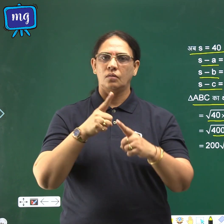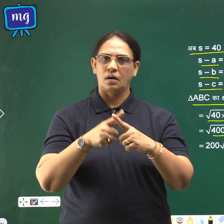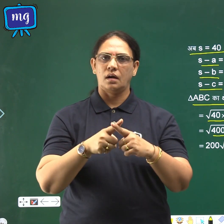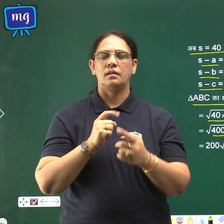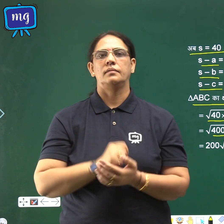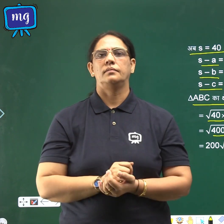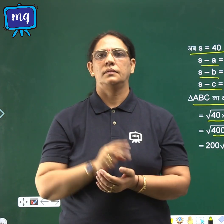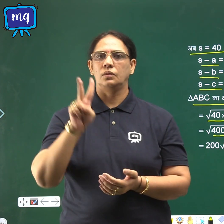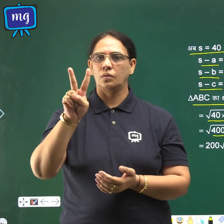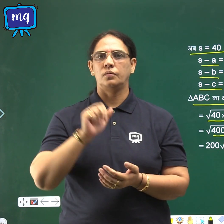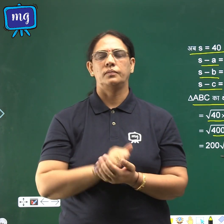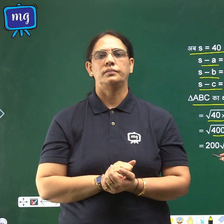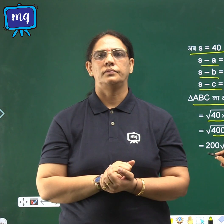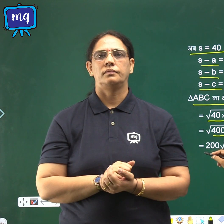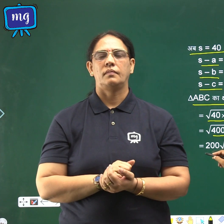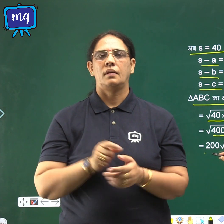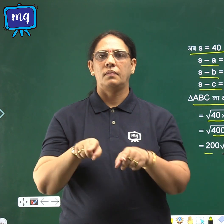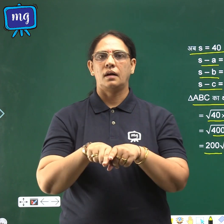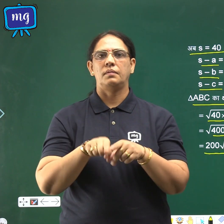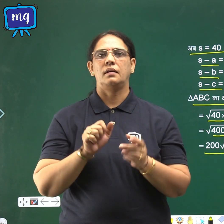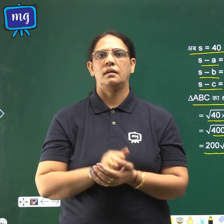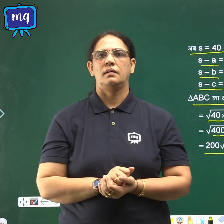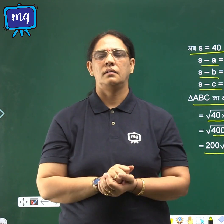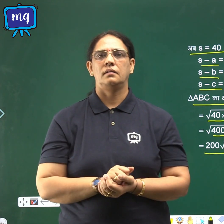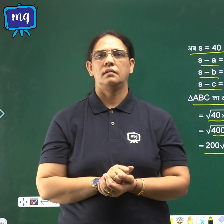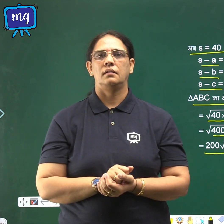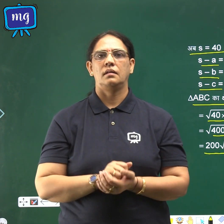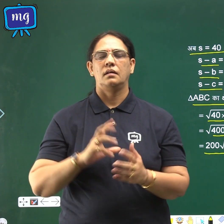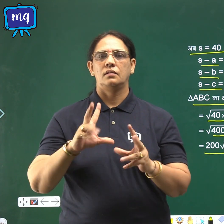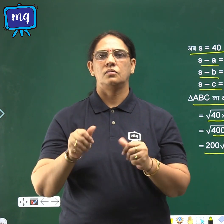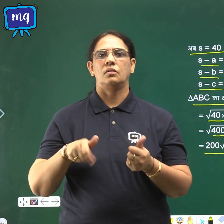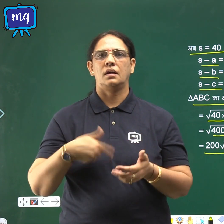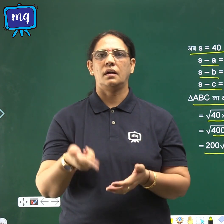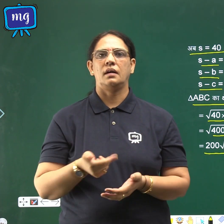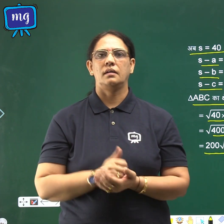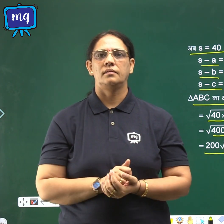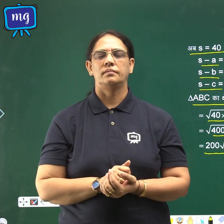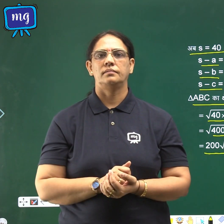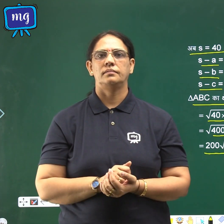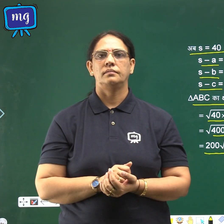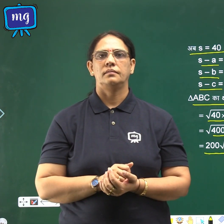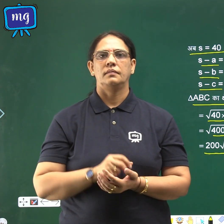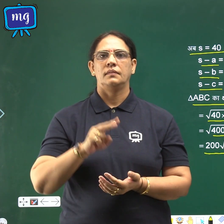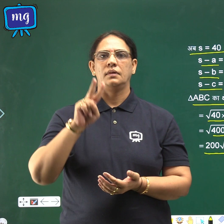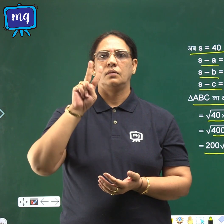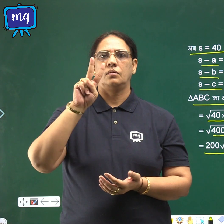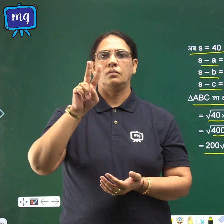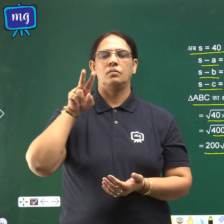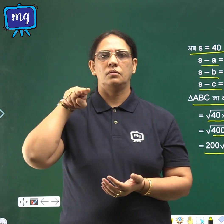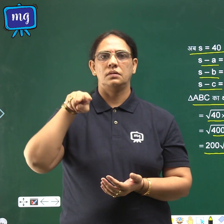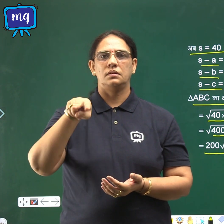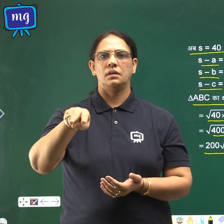गुणा 2 बराबर सॉल्व करेंगे 200